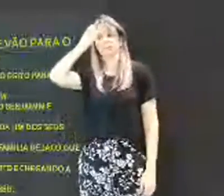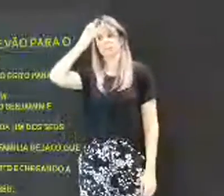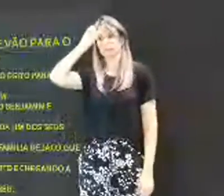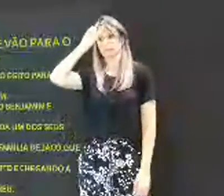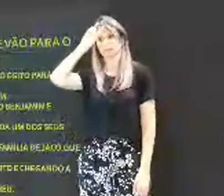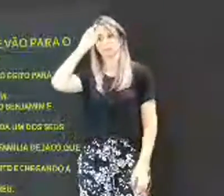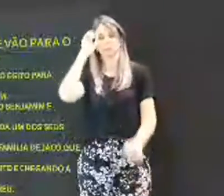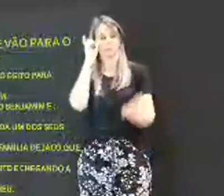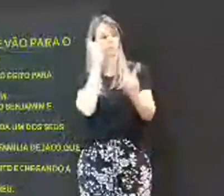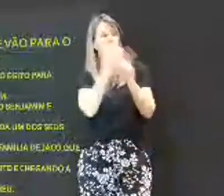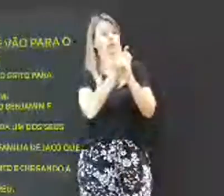Egito.